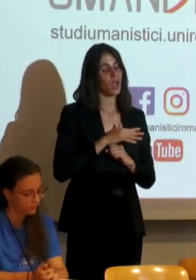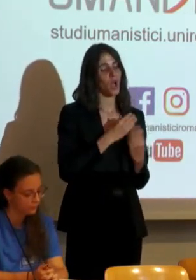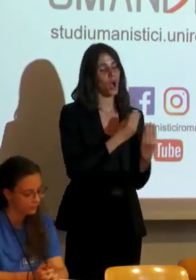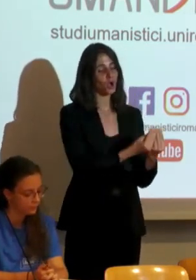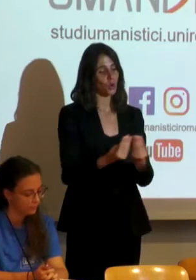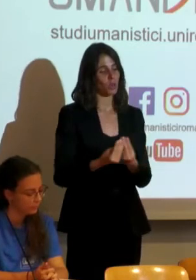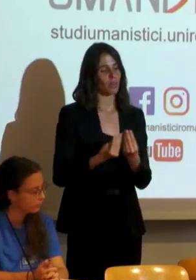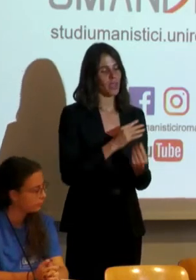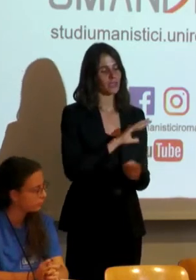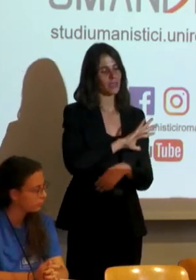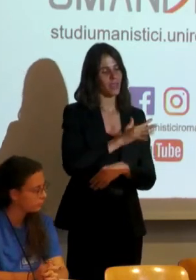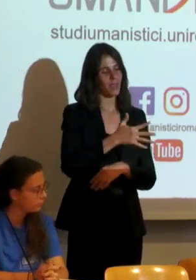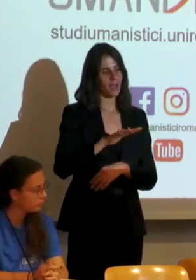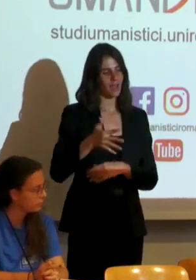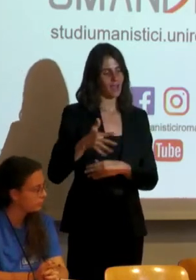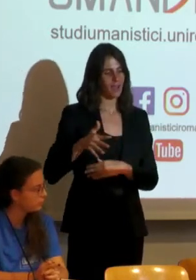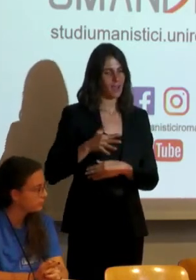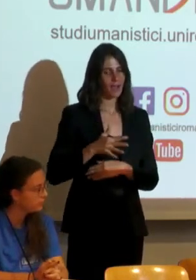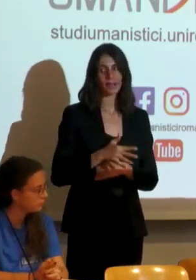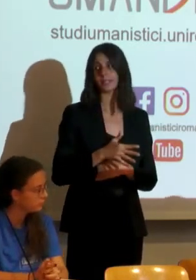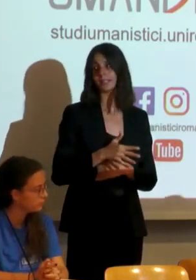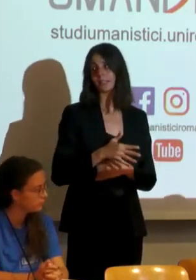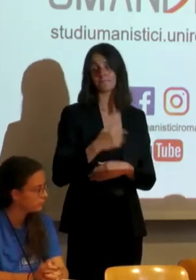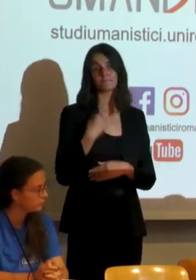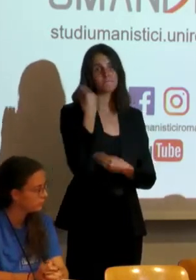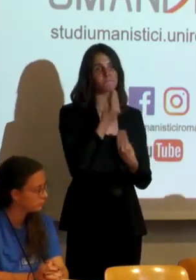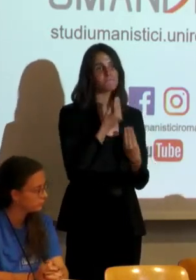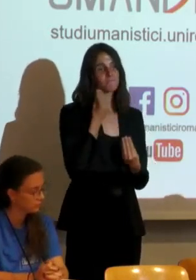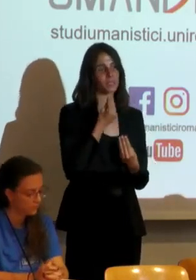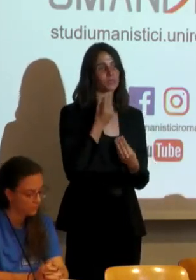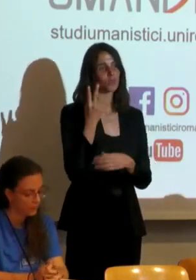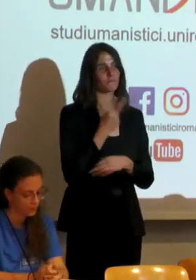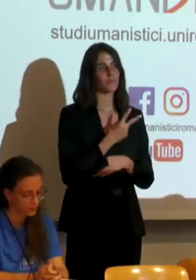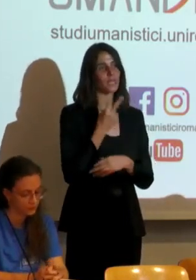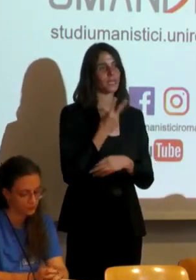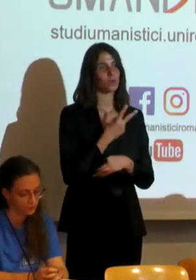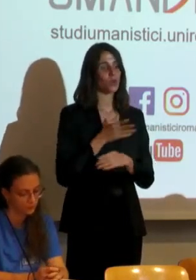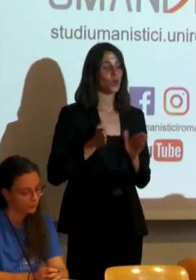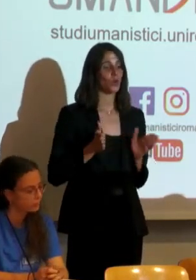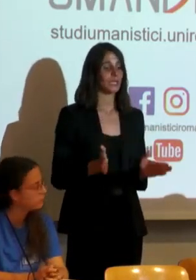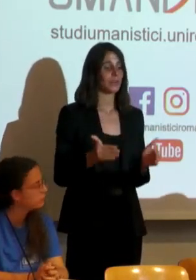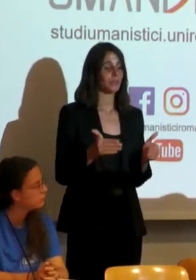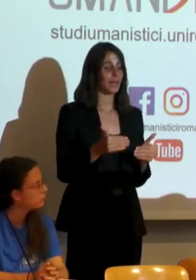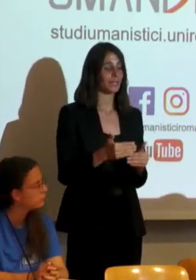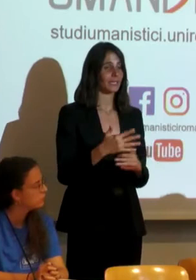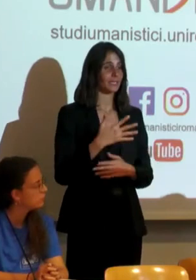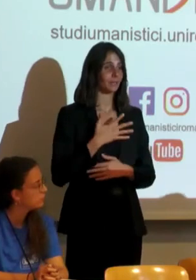i colleghi di prima, penso che veramente il nostro Dipartimento, che è una realtà